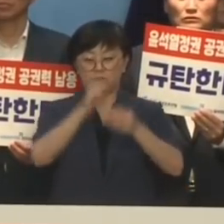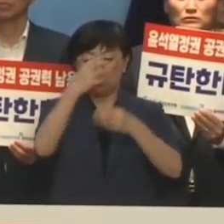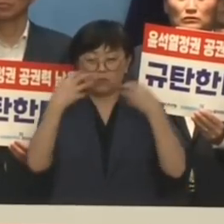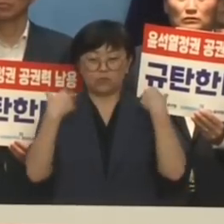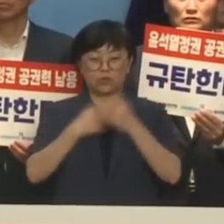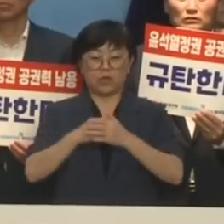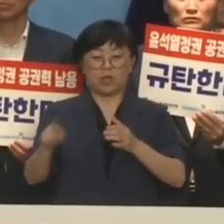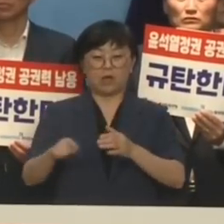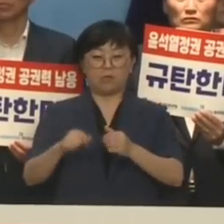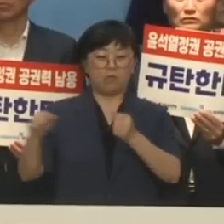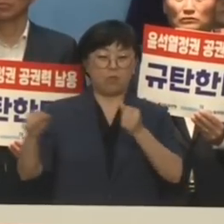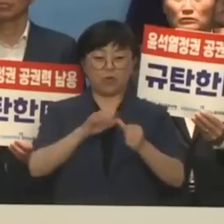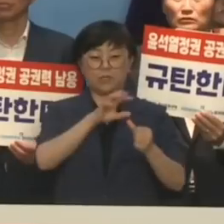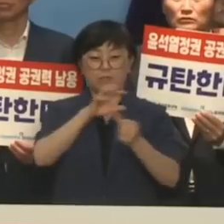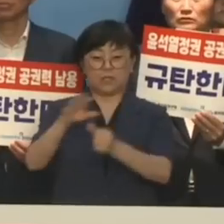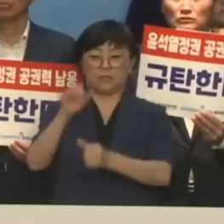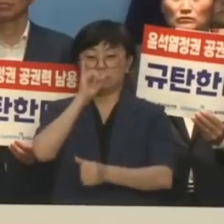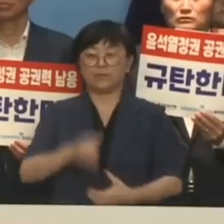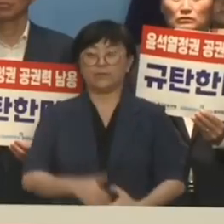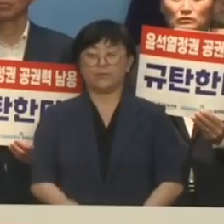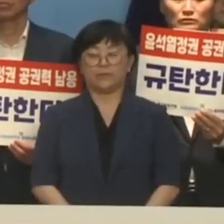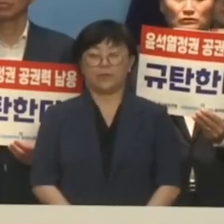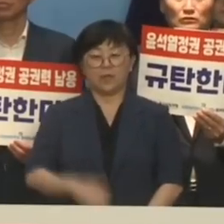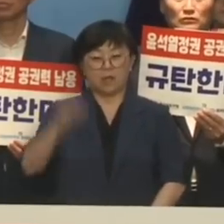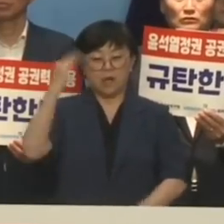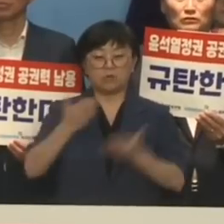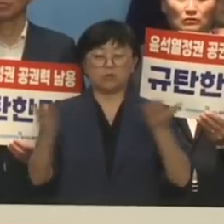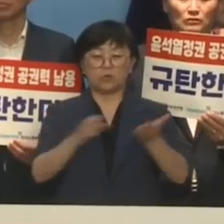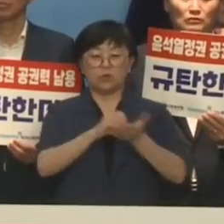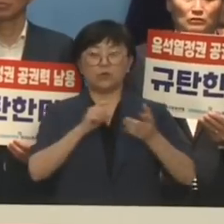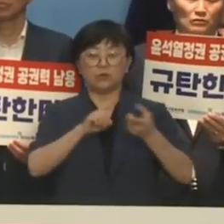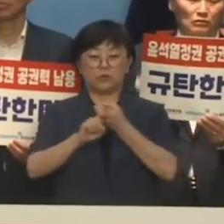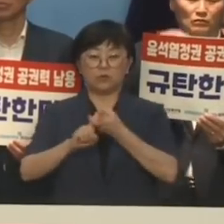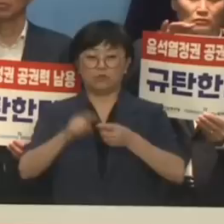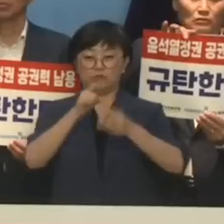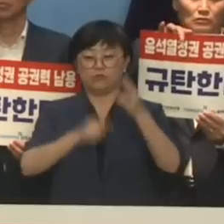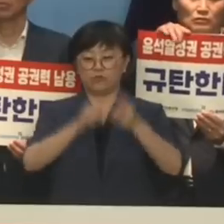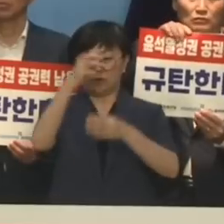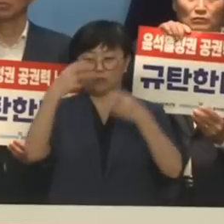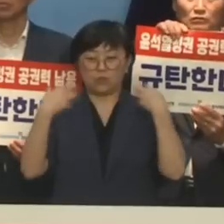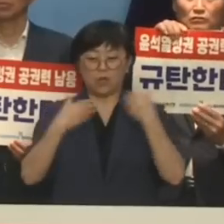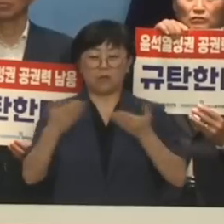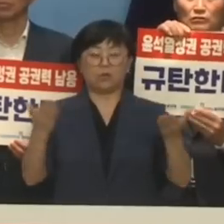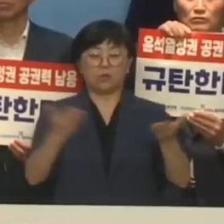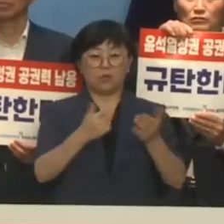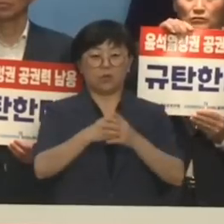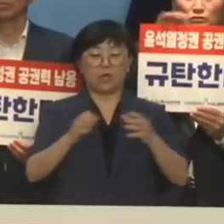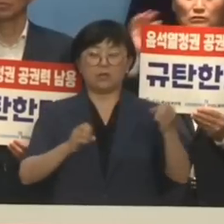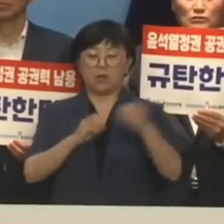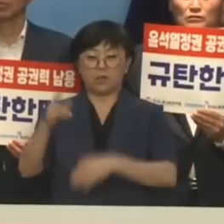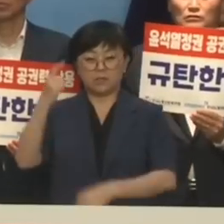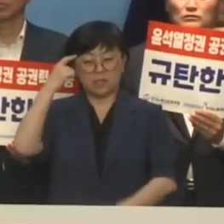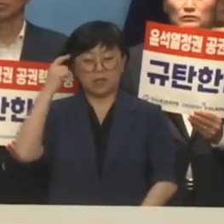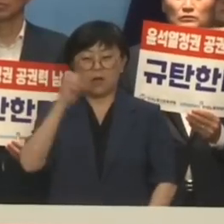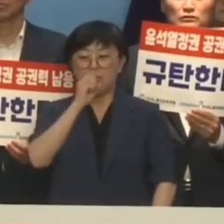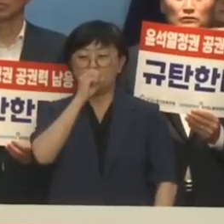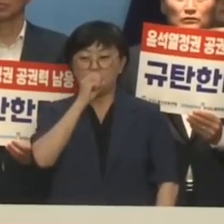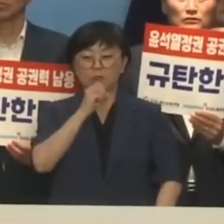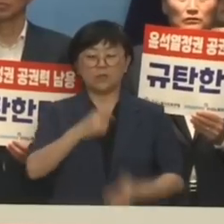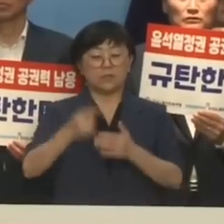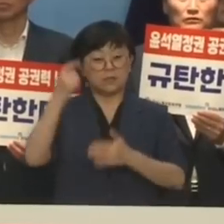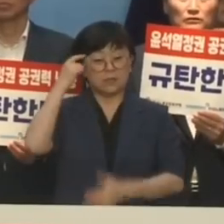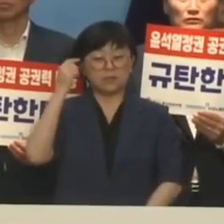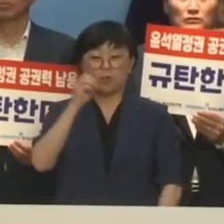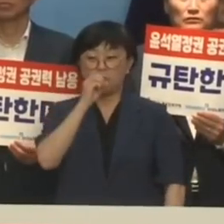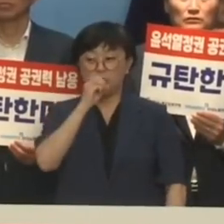윤석열 정권의 폭력 연행과 진압을 보며 한국노총은 윤석열 정권이 노동계와 대화할 생각도